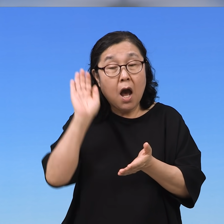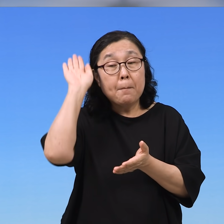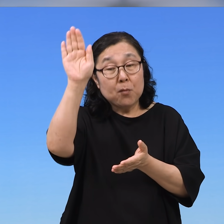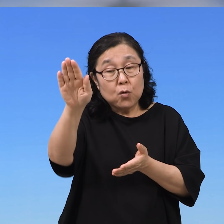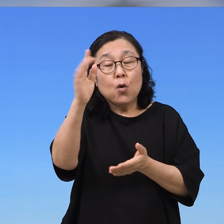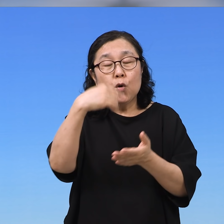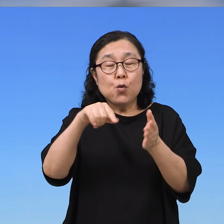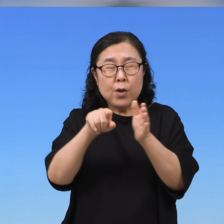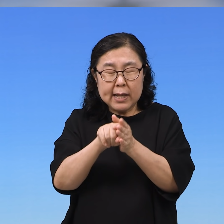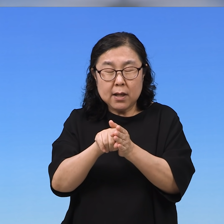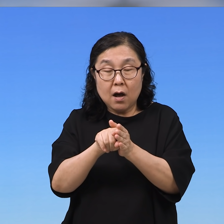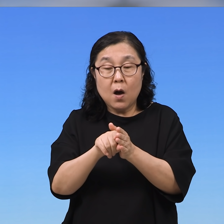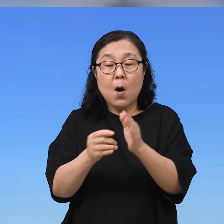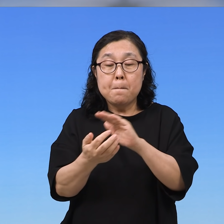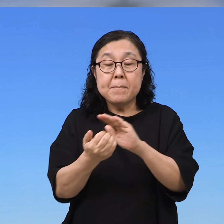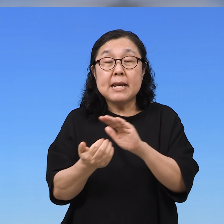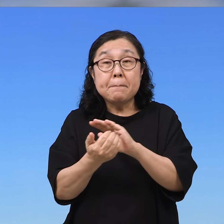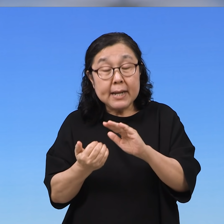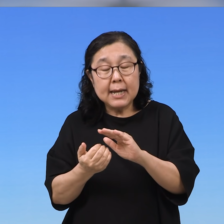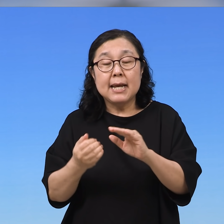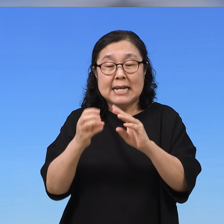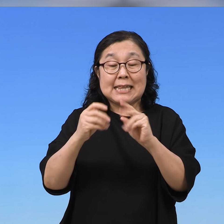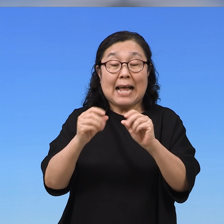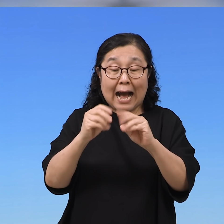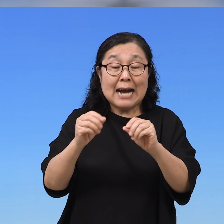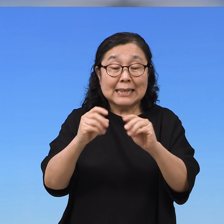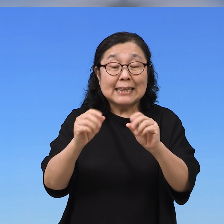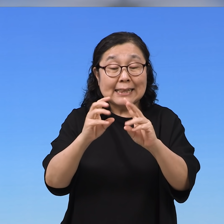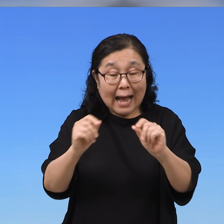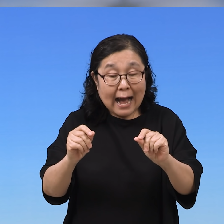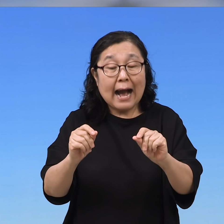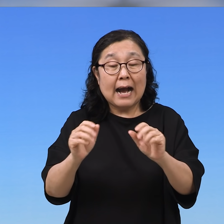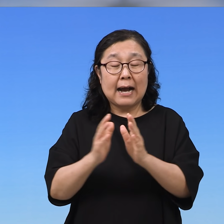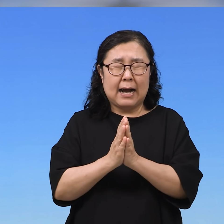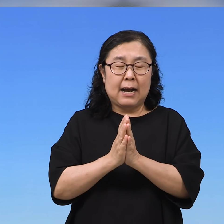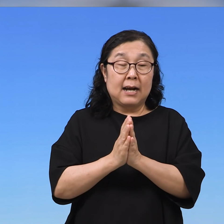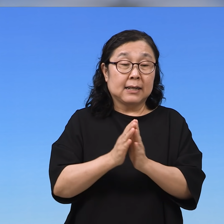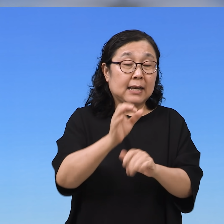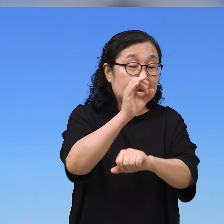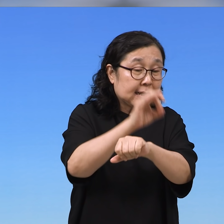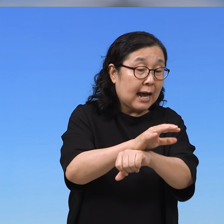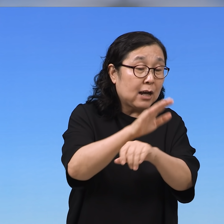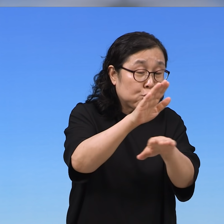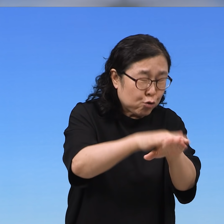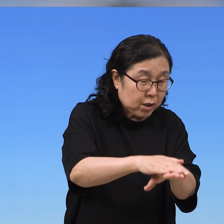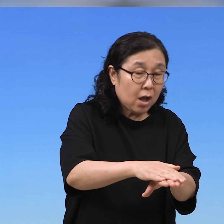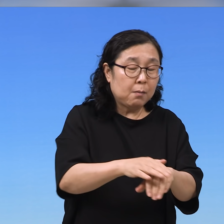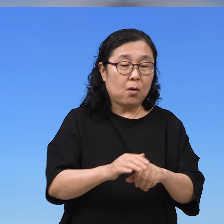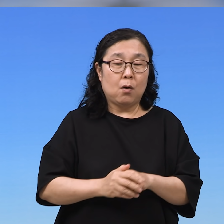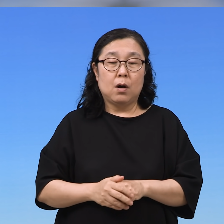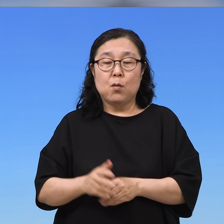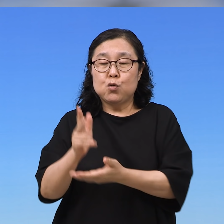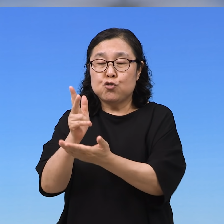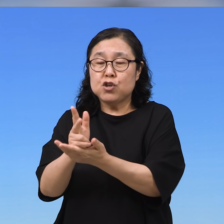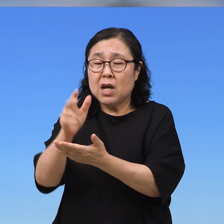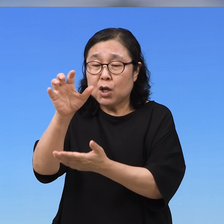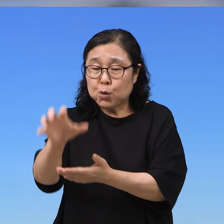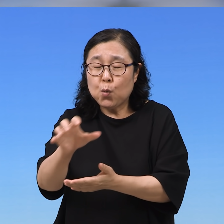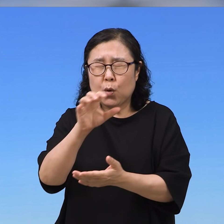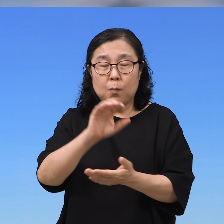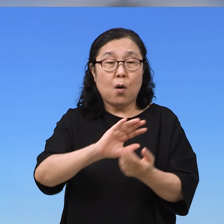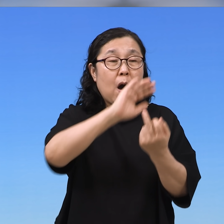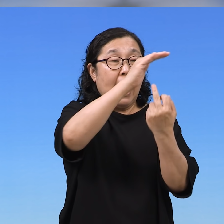언제까지 그렇게 쓰겠냐고, 미리 땅을 확보해야 된다 그러면서 여기 앞산 뒷산 어디 주차